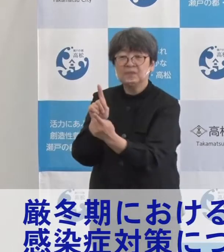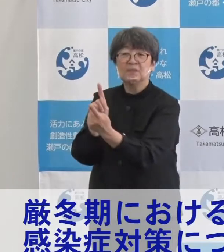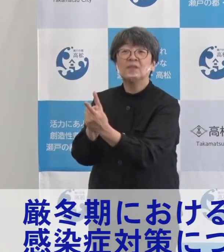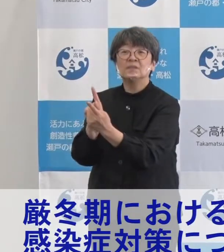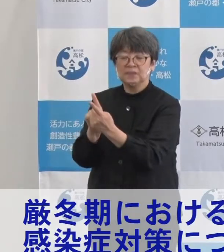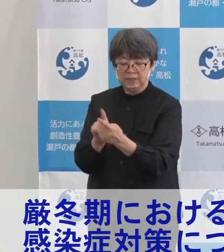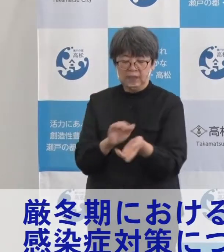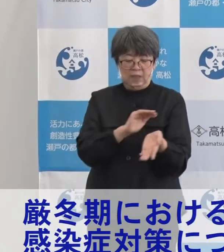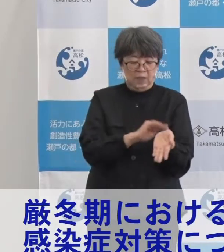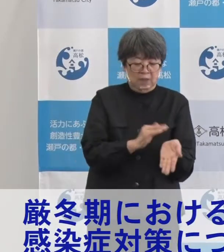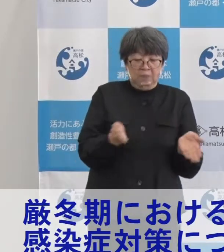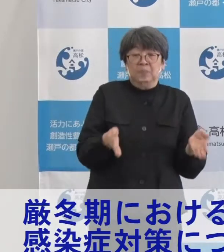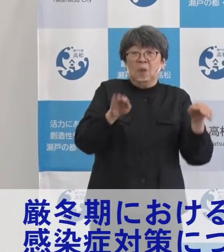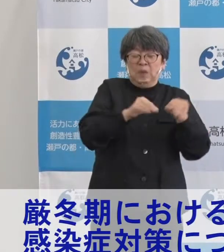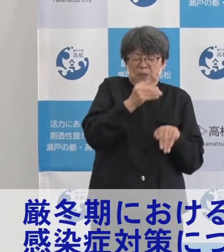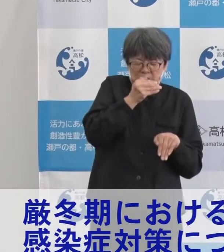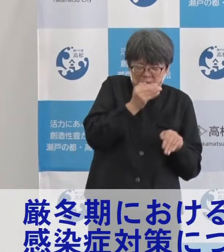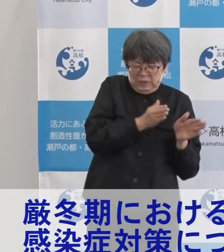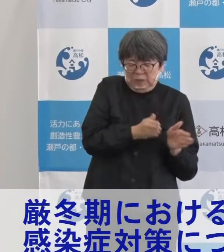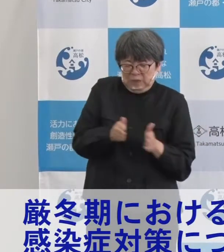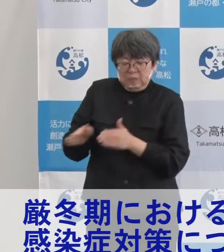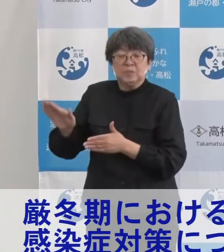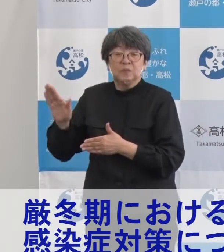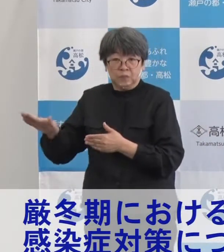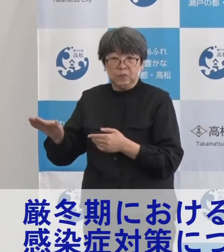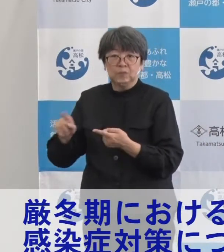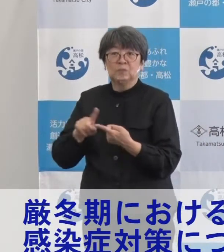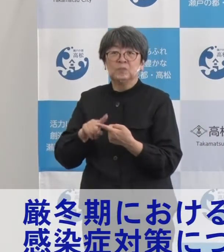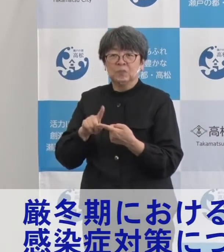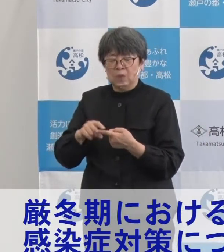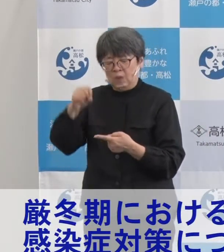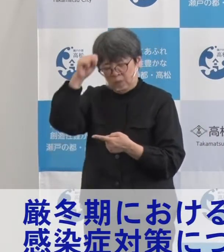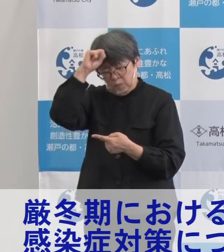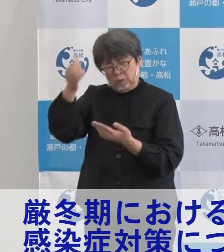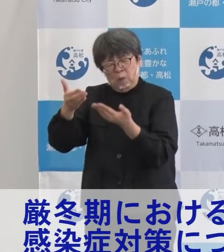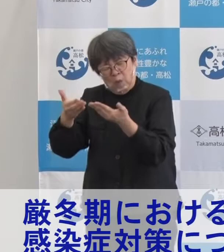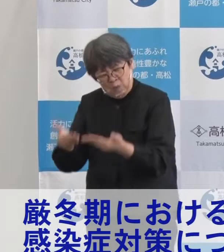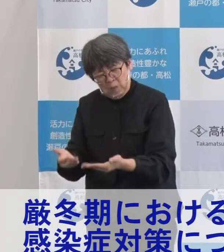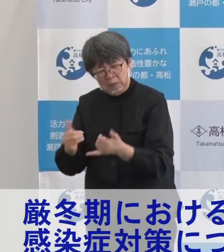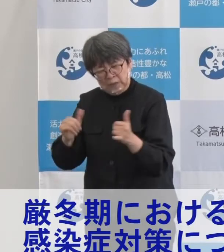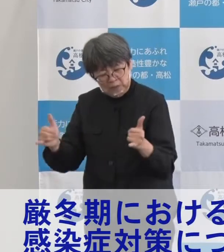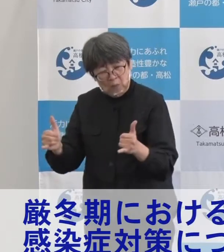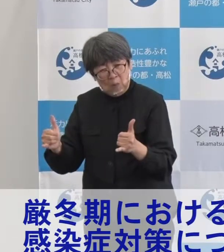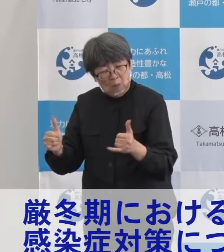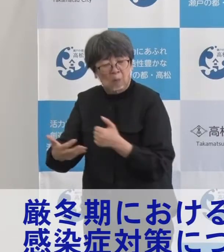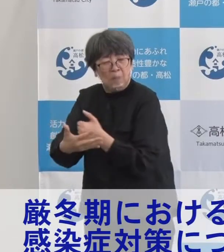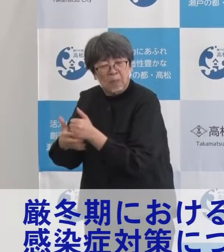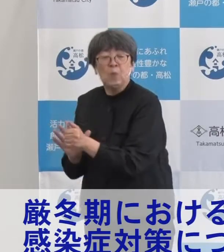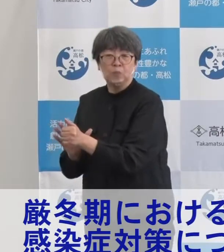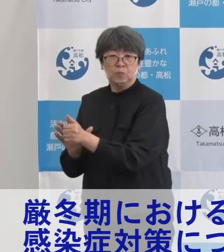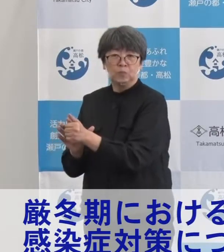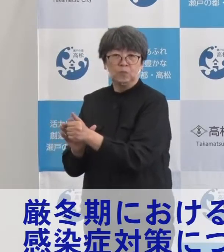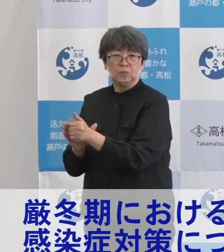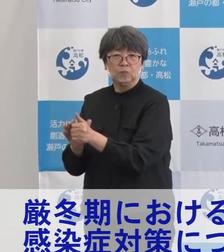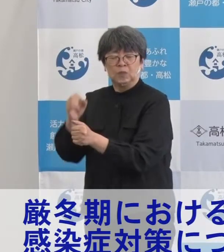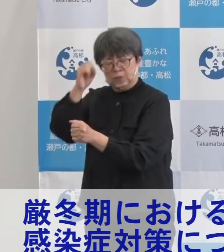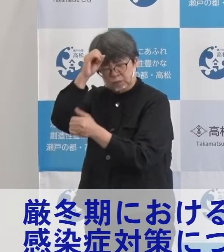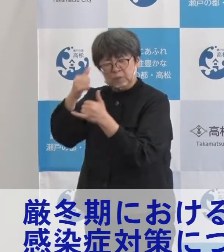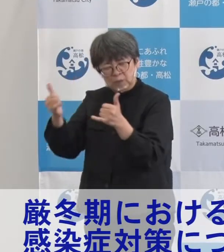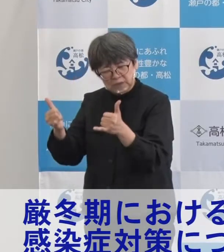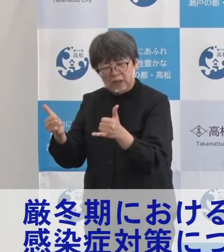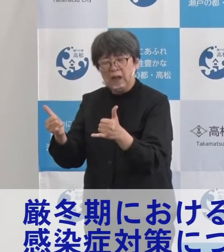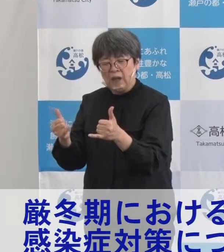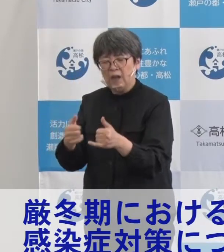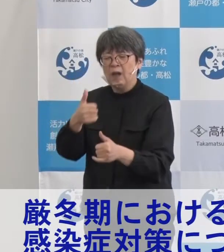体制を確保するまた重症患者の減少を目的といたしまして特に重症出荷しやすいと言われており